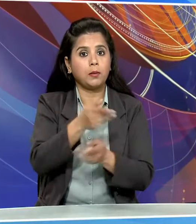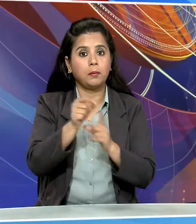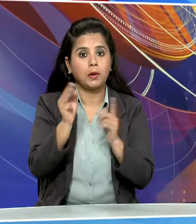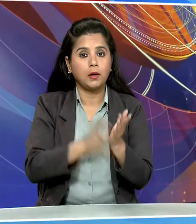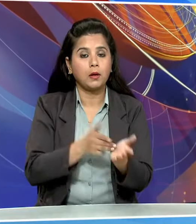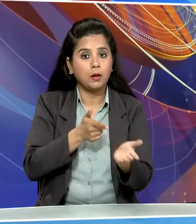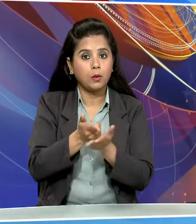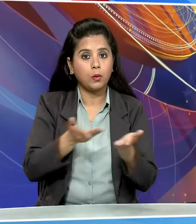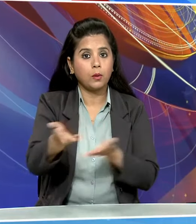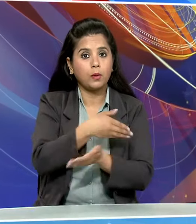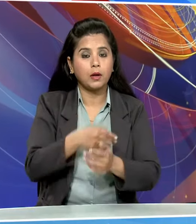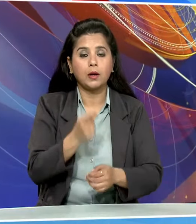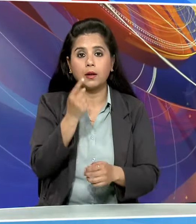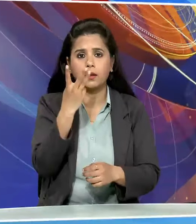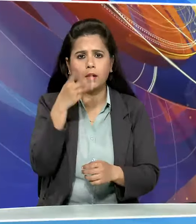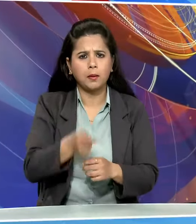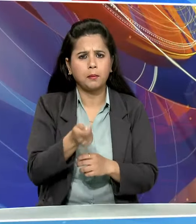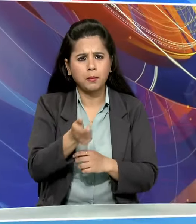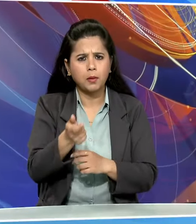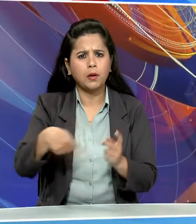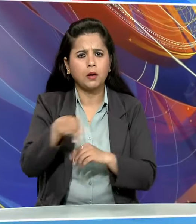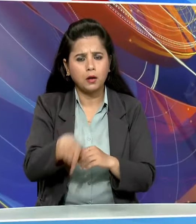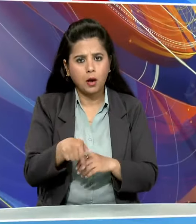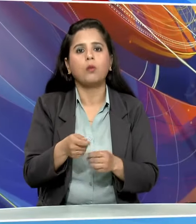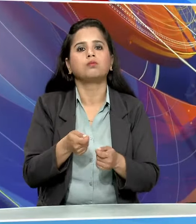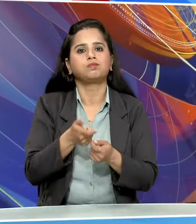किसान योजना की 13वीं किस्त करेंगे जारी।